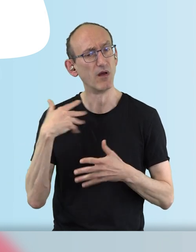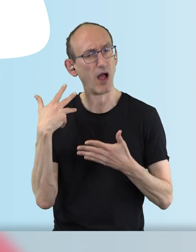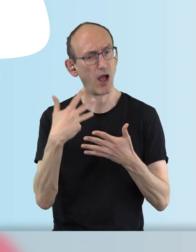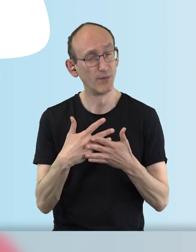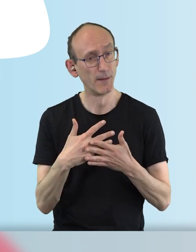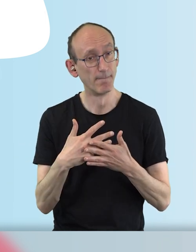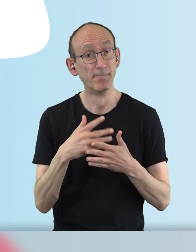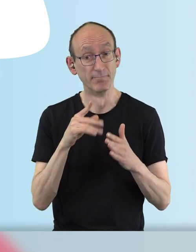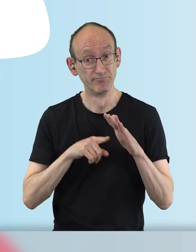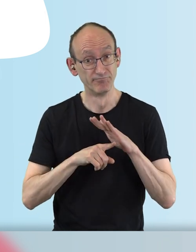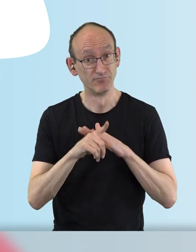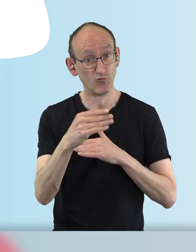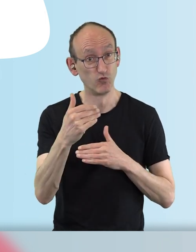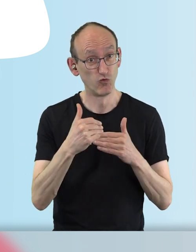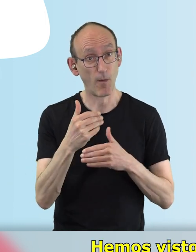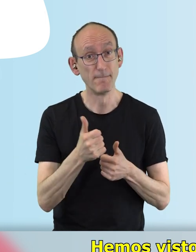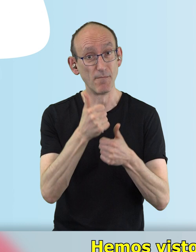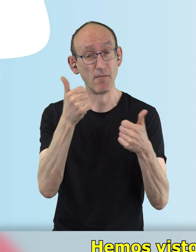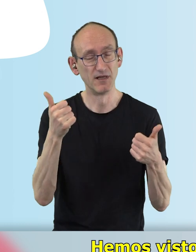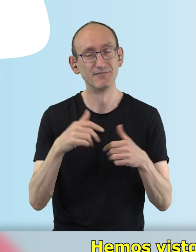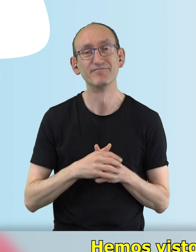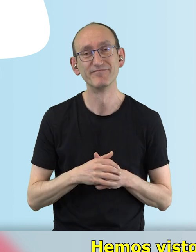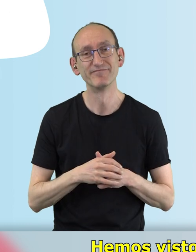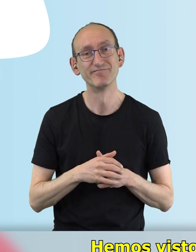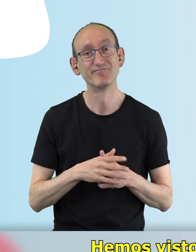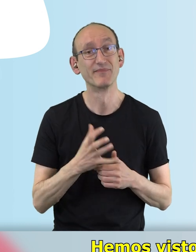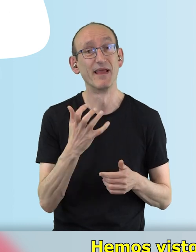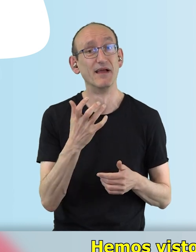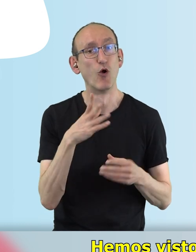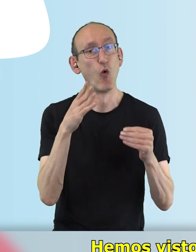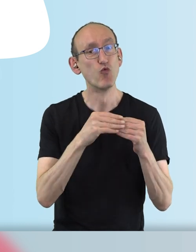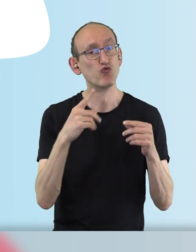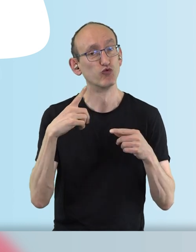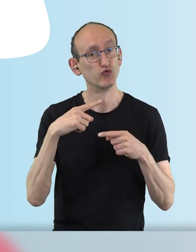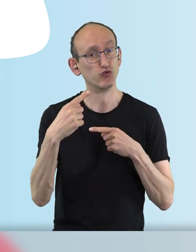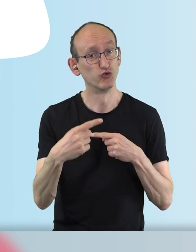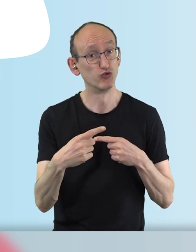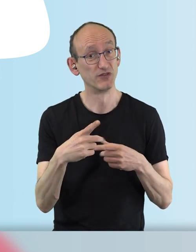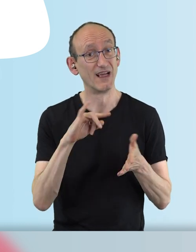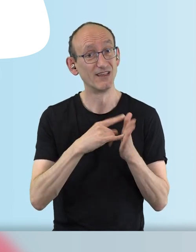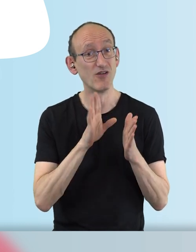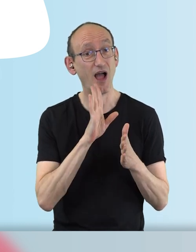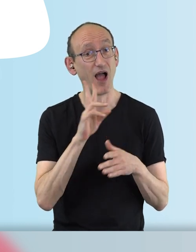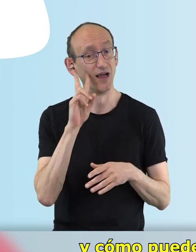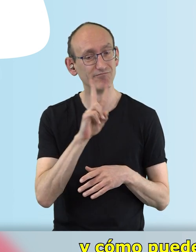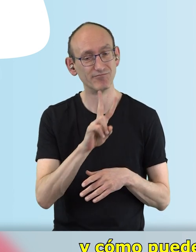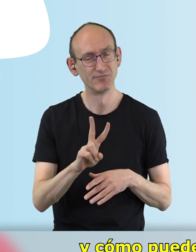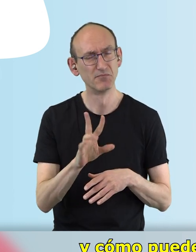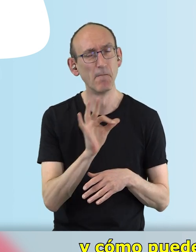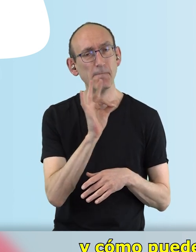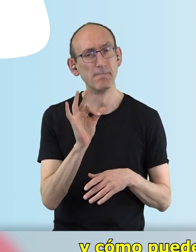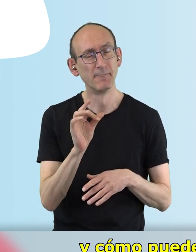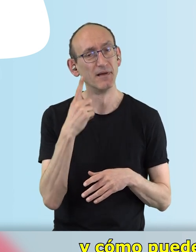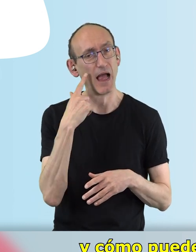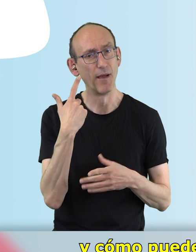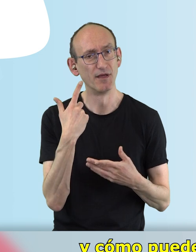años y lo harán aún más en el futuro. Hemos visto algunos de los usos cotidianos de todas estas tecnologías y cómo